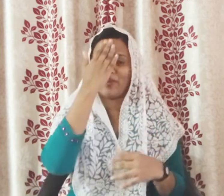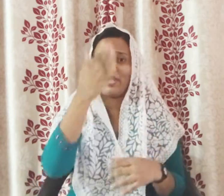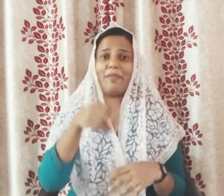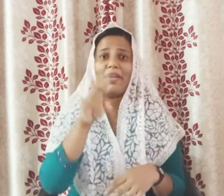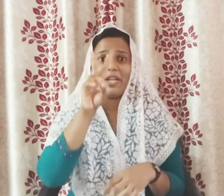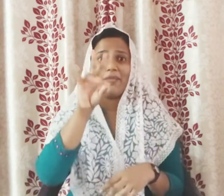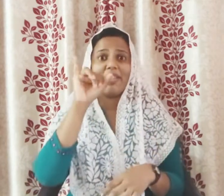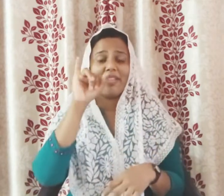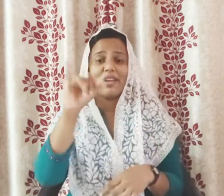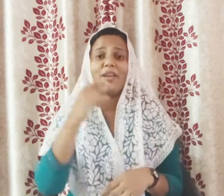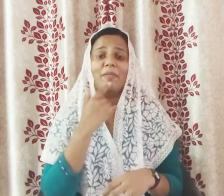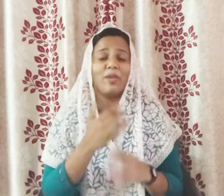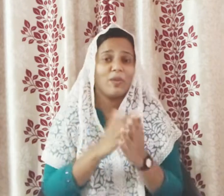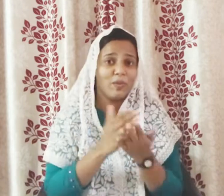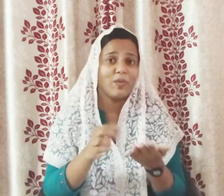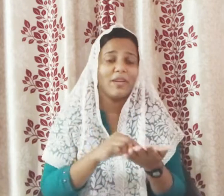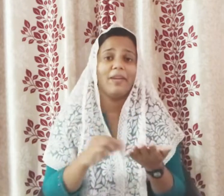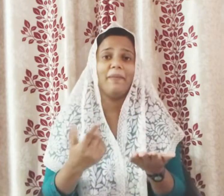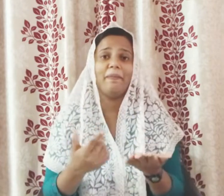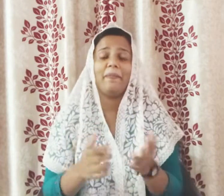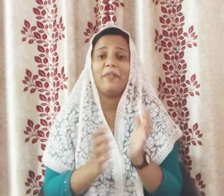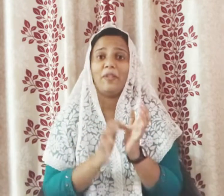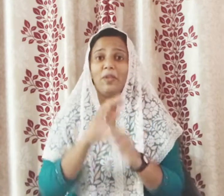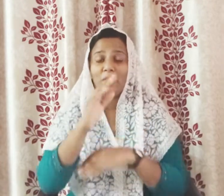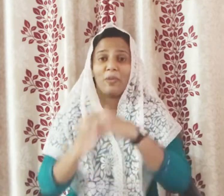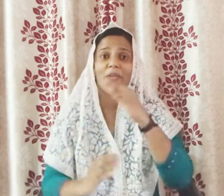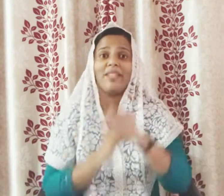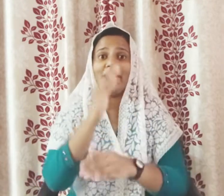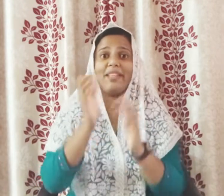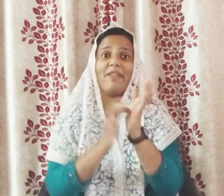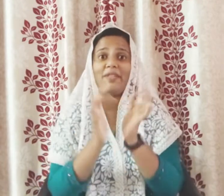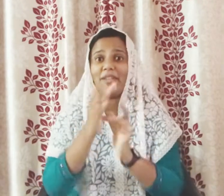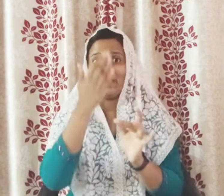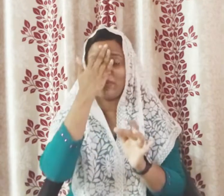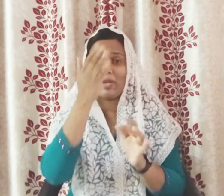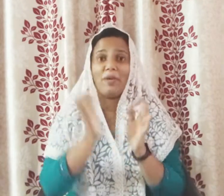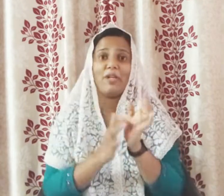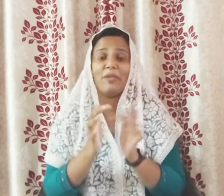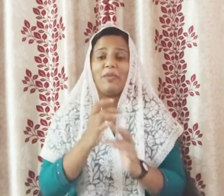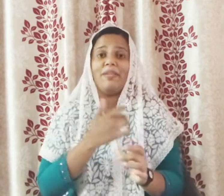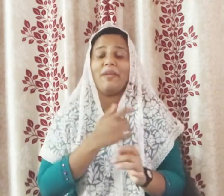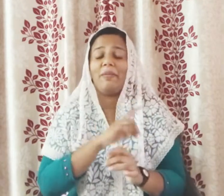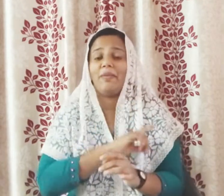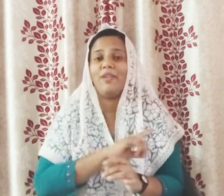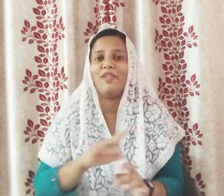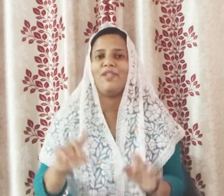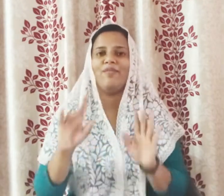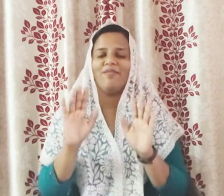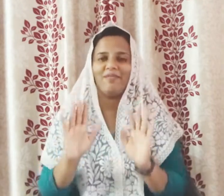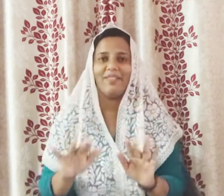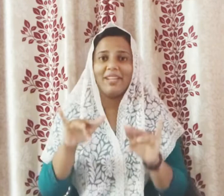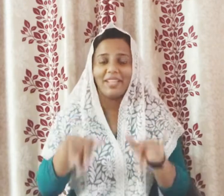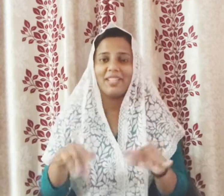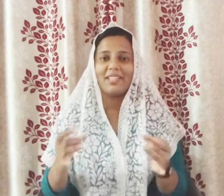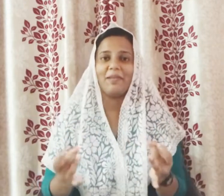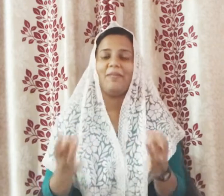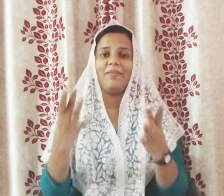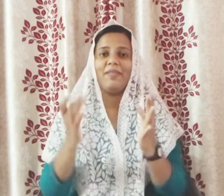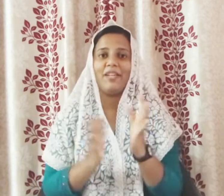സ്തോത്രം ചെയ്യാം. 26-ാം ഭാഗം പറയുന്നു, സ്വർഗസ്ഥനായ ദൈവത്തിന് സ്തോത്രം ചെയ്യുവീൻ, അവൻ്റെ ദയ എന്നേക്കുമുള്ളത്. അതെ, ഈ പ്രഭാതത്തിൽ